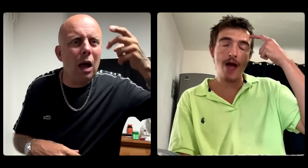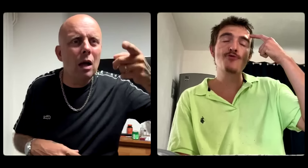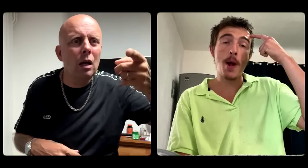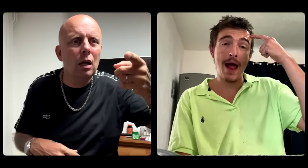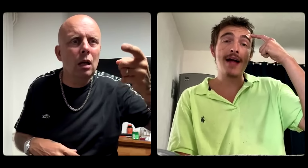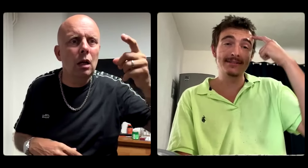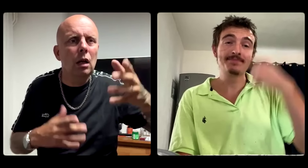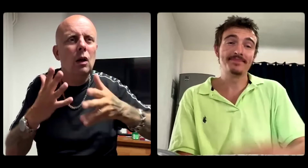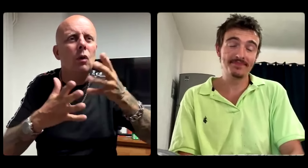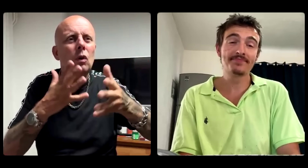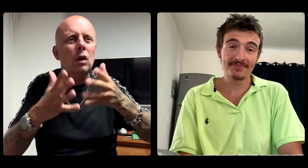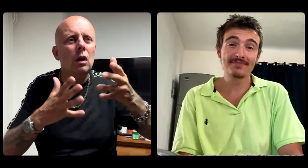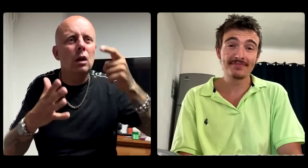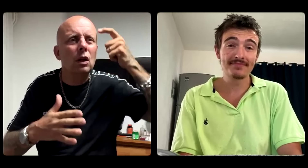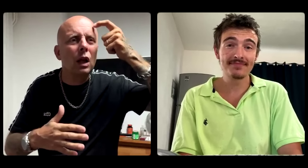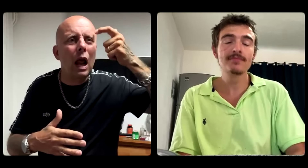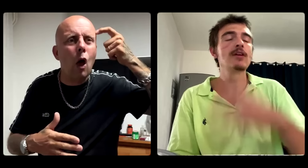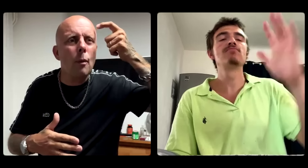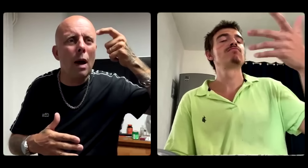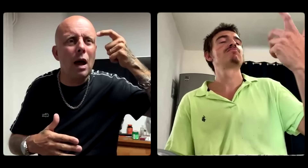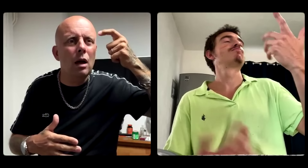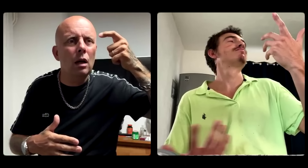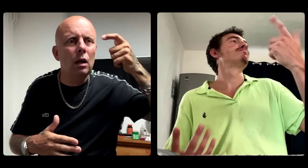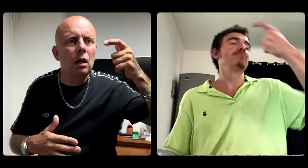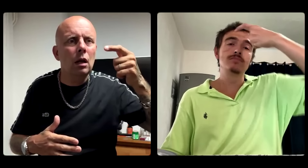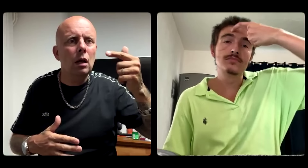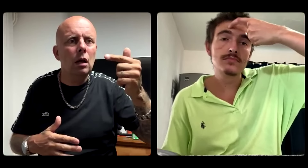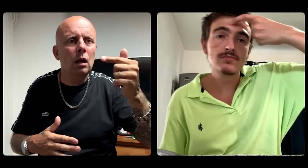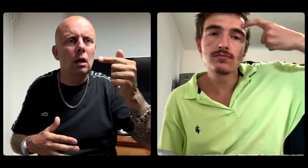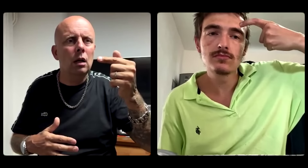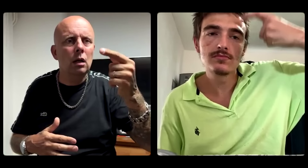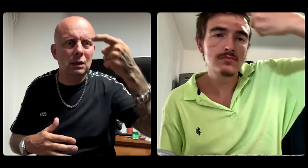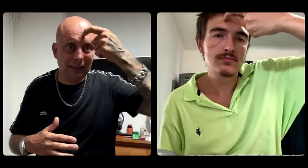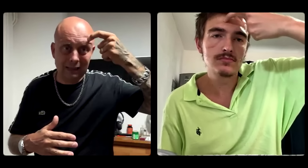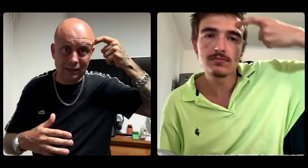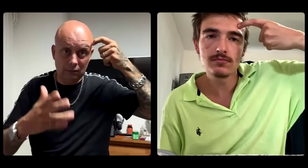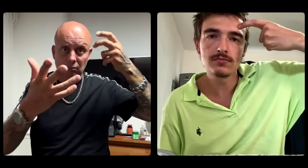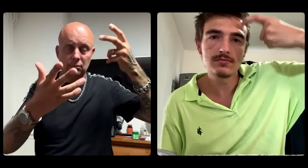Trauma. Ja, dus je gaat nog lachen. Trauma.